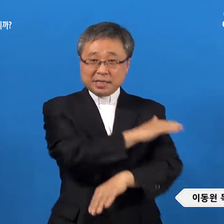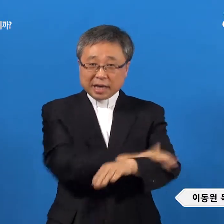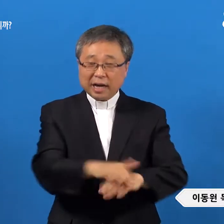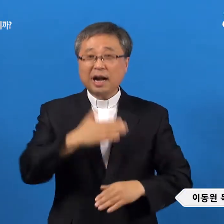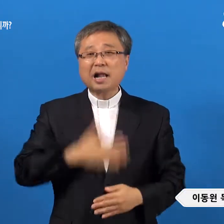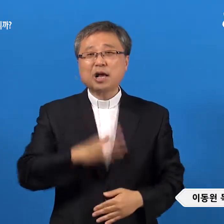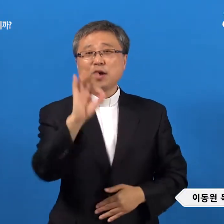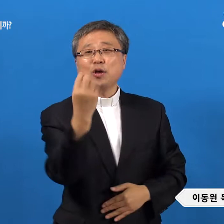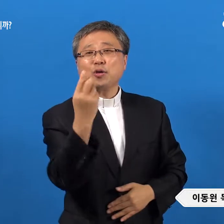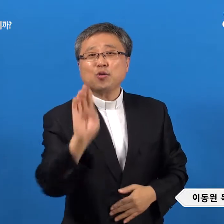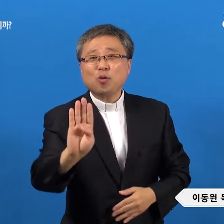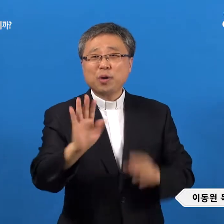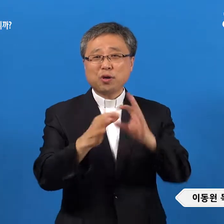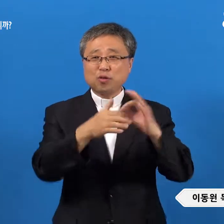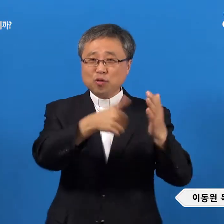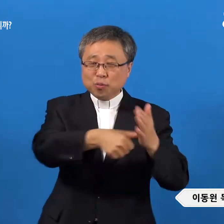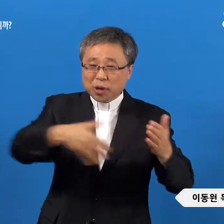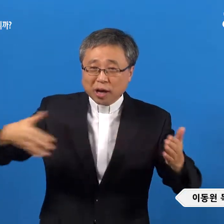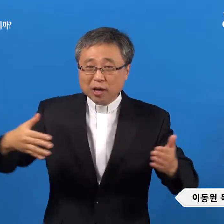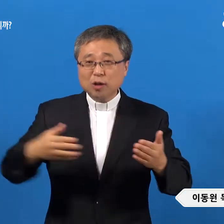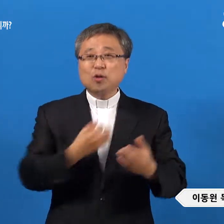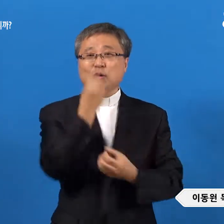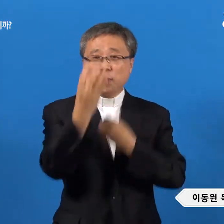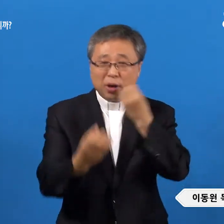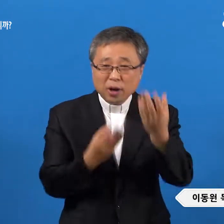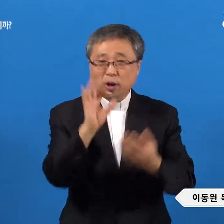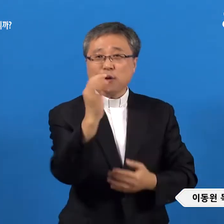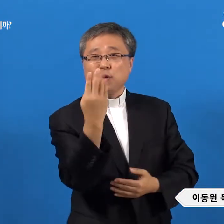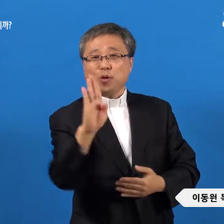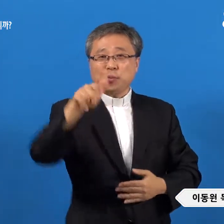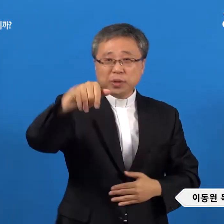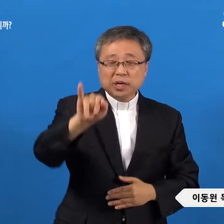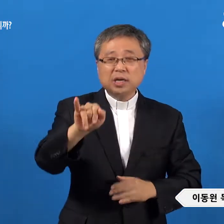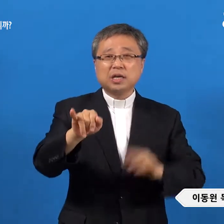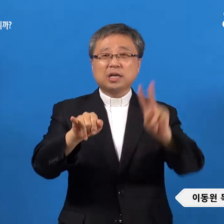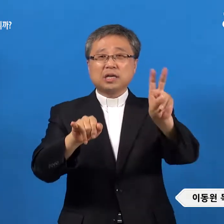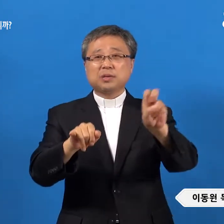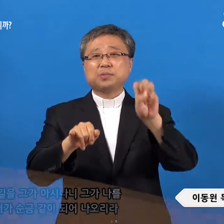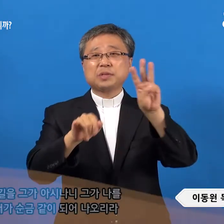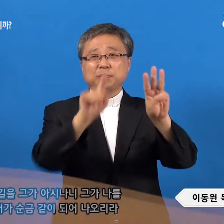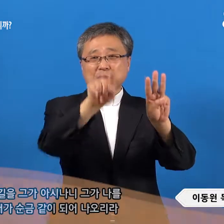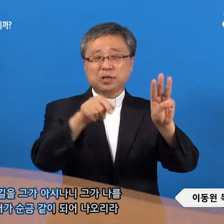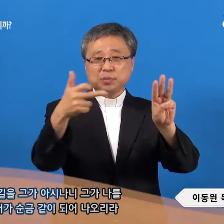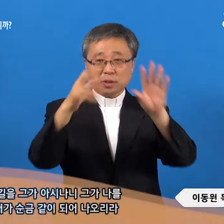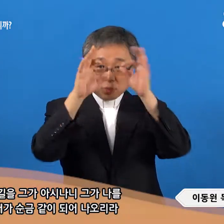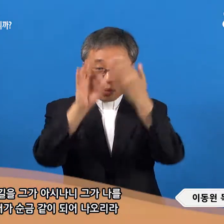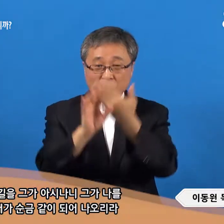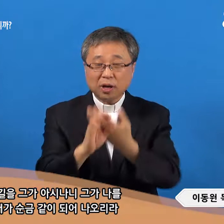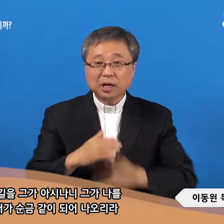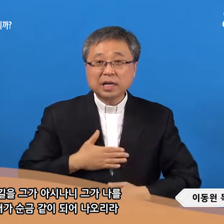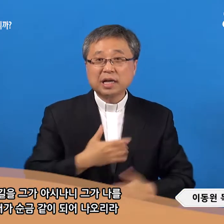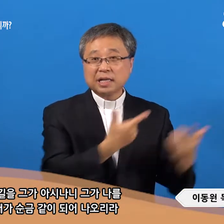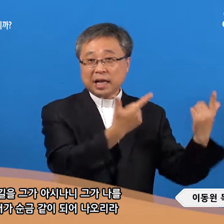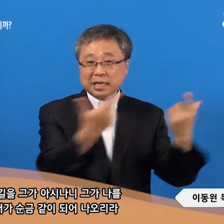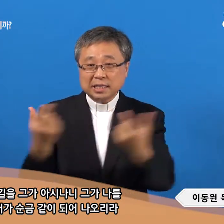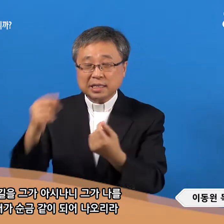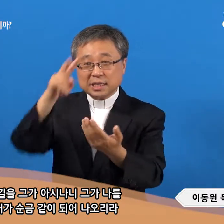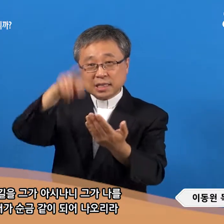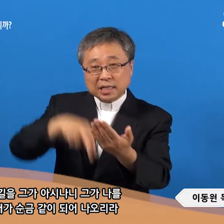알려진 욥의 유명한 고백, 욥기 23편 17절을 우리 다 같이 한번 읽어보시겠습니다. 다 같이 시작.